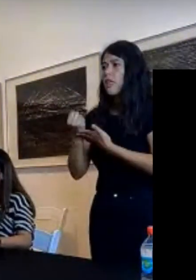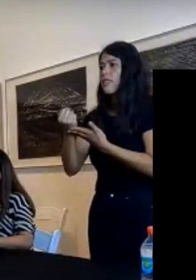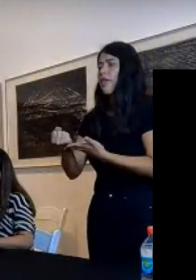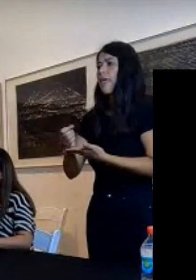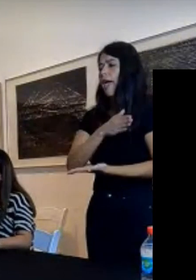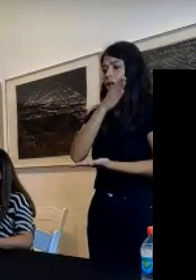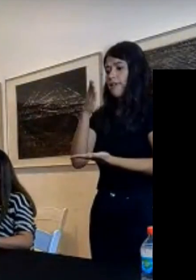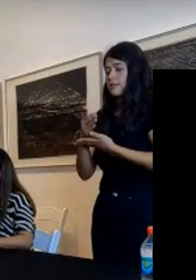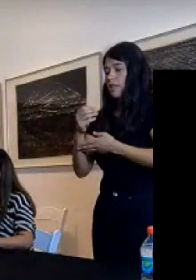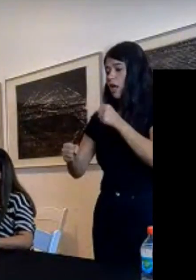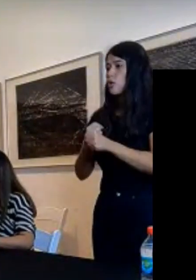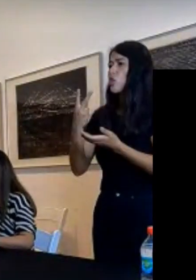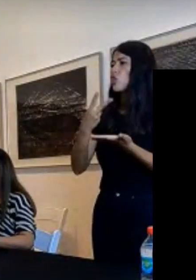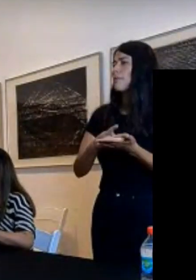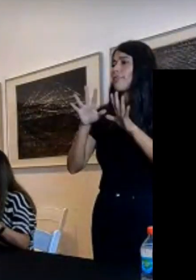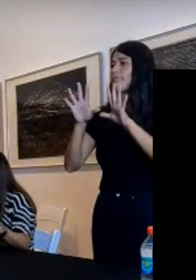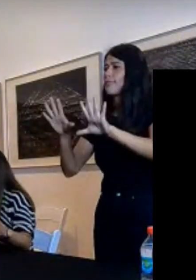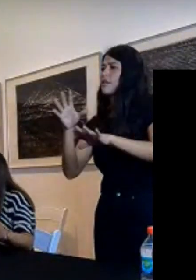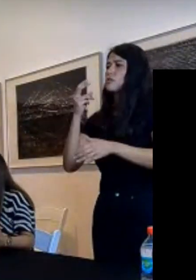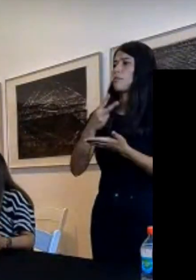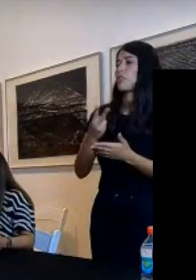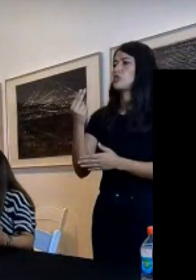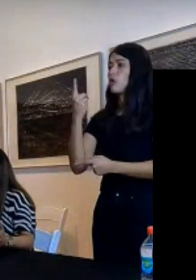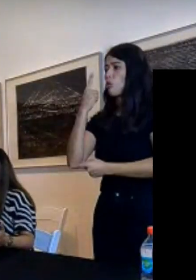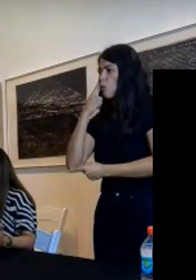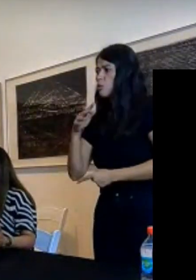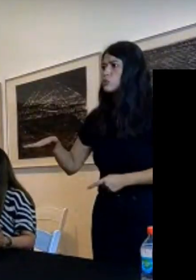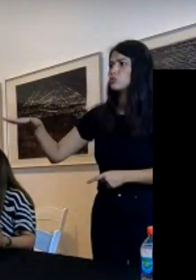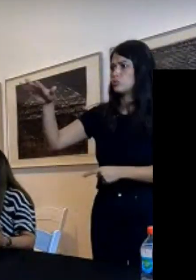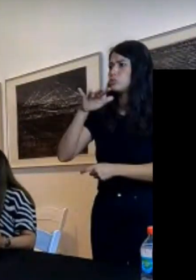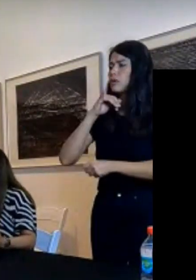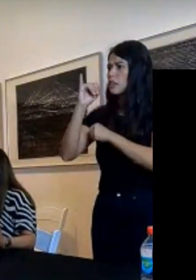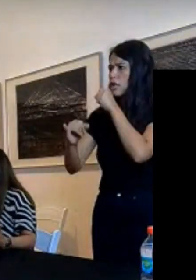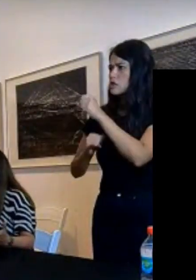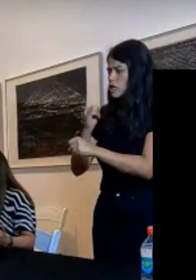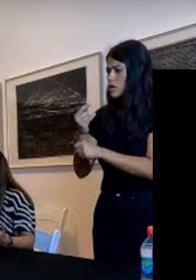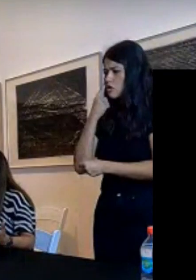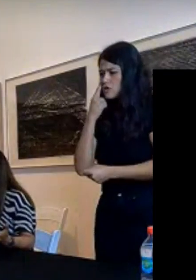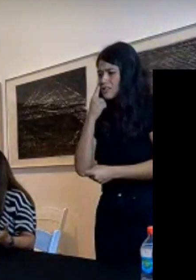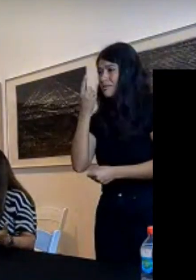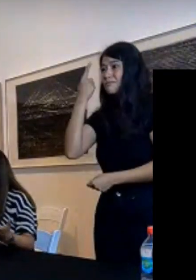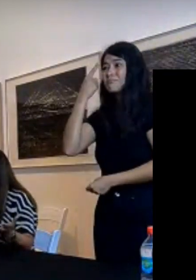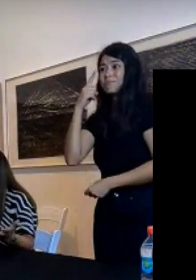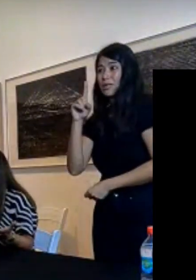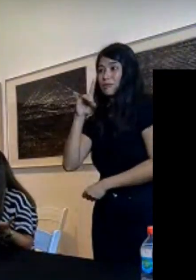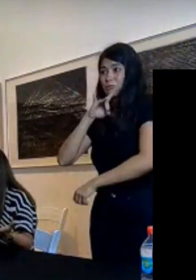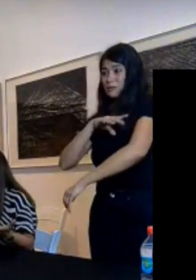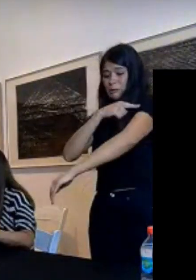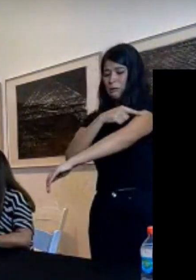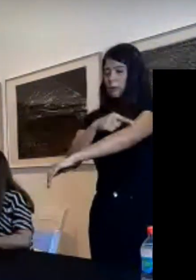año 2010-2012, es un museo muy conocido internacionalmente, pero que en Chile todavía